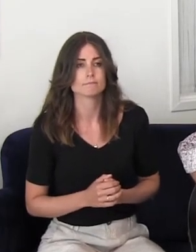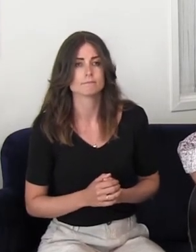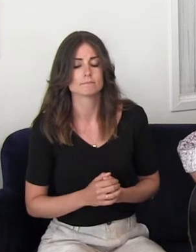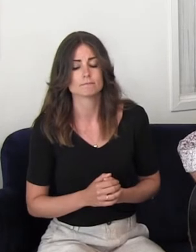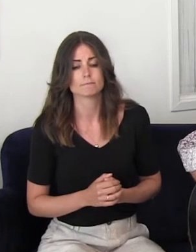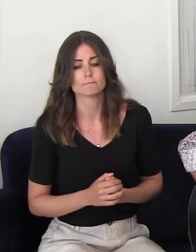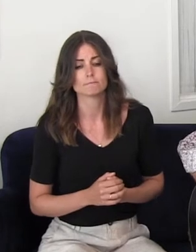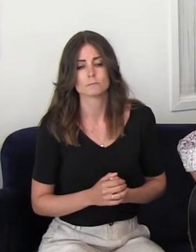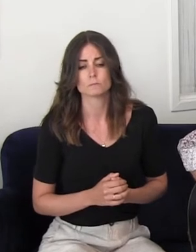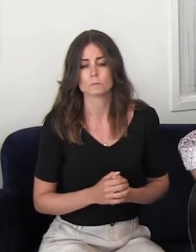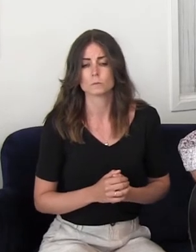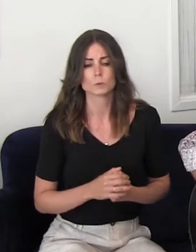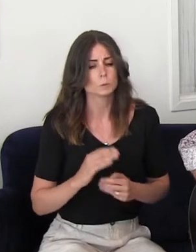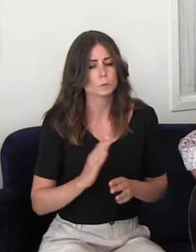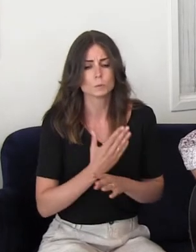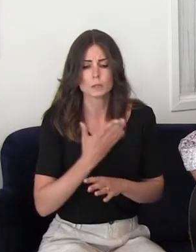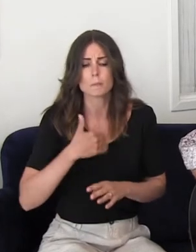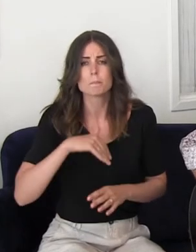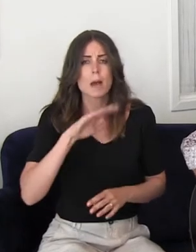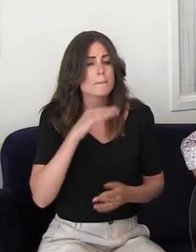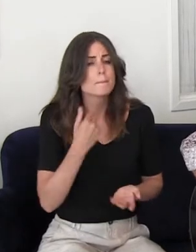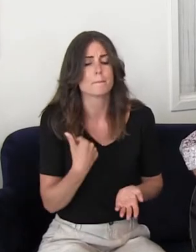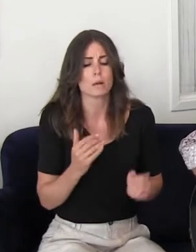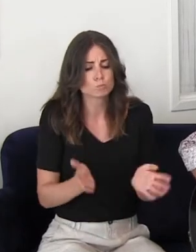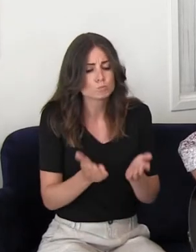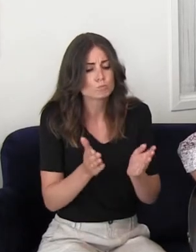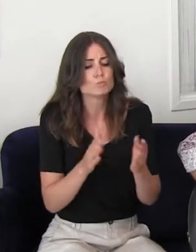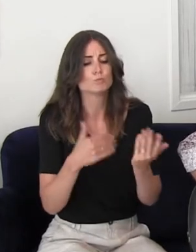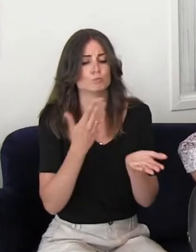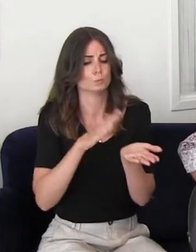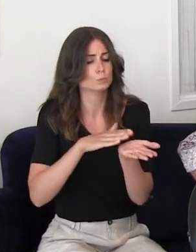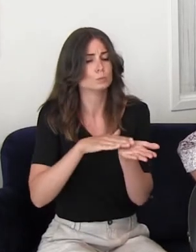Och utan mammas joller och beröm